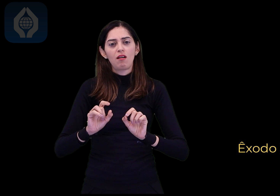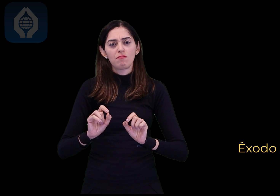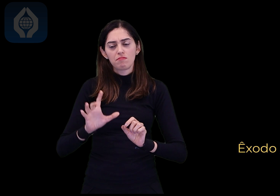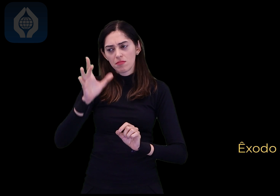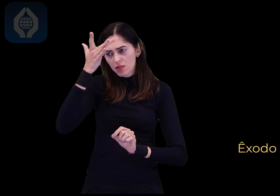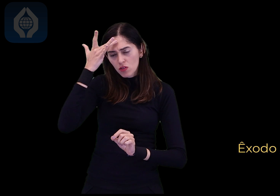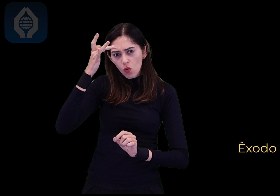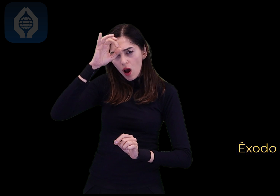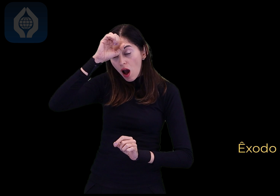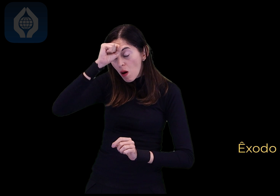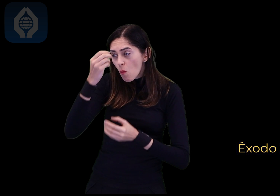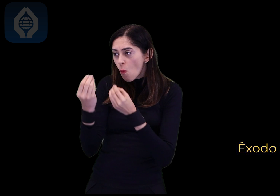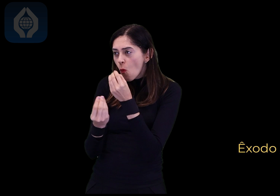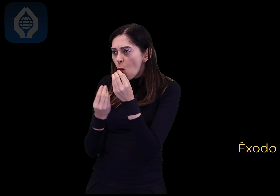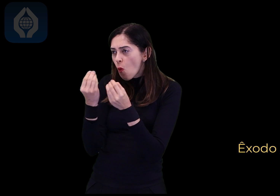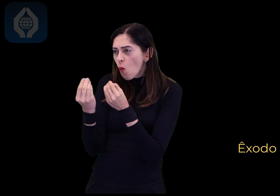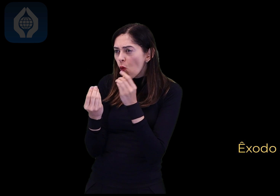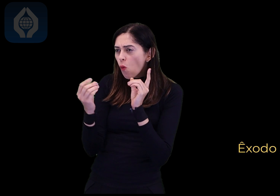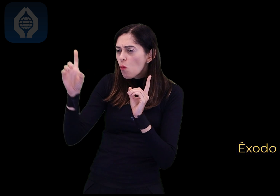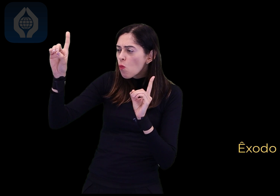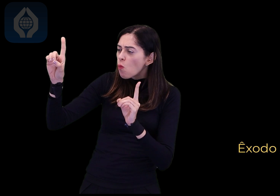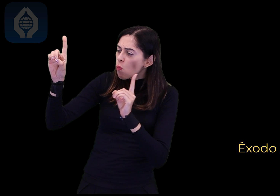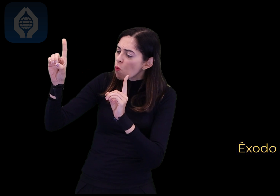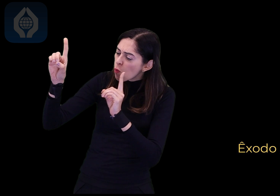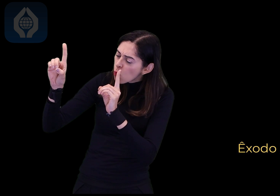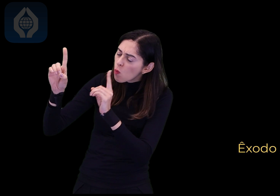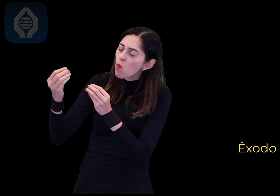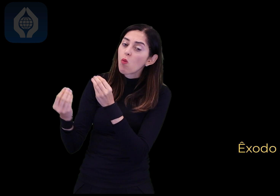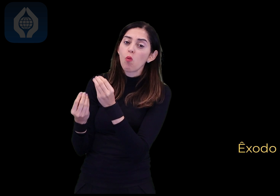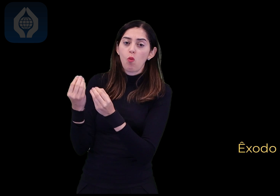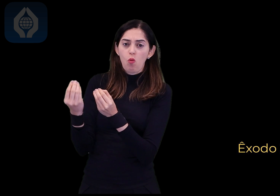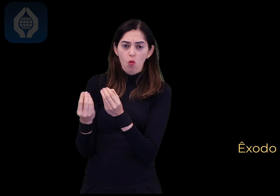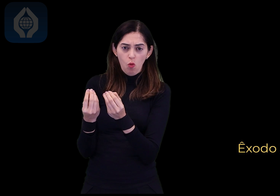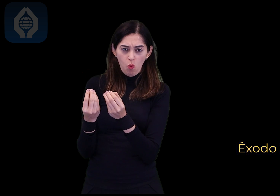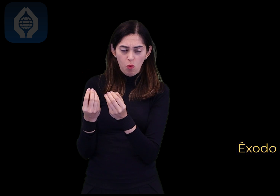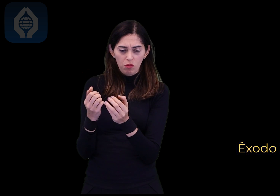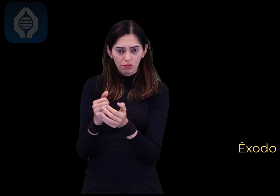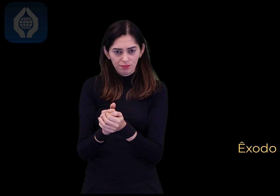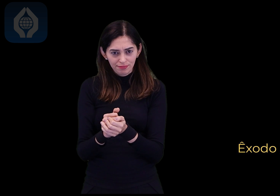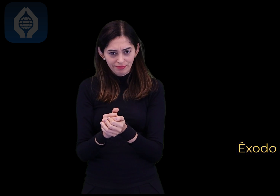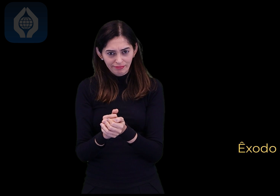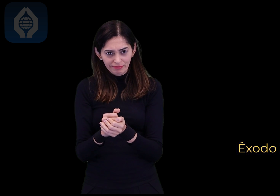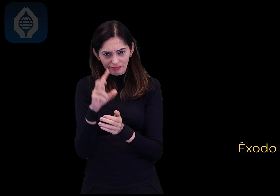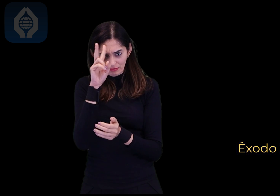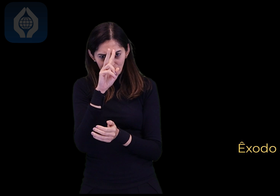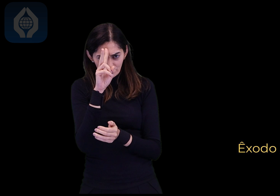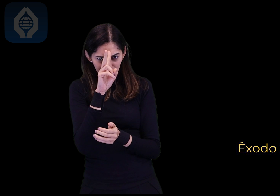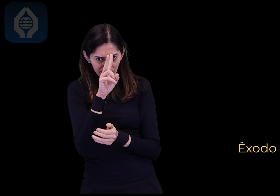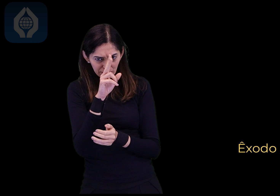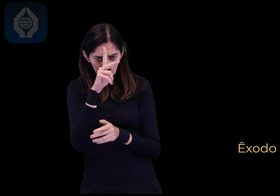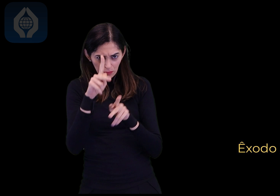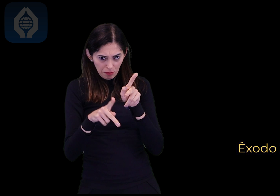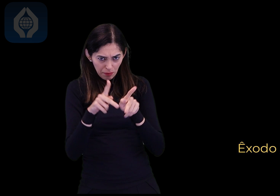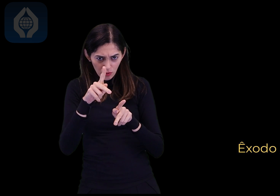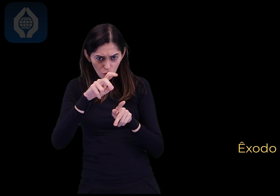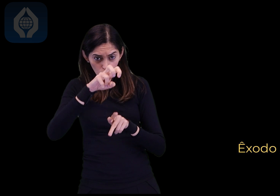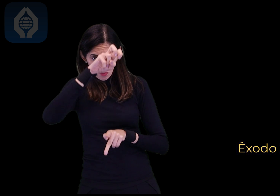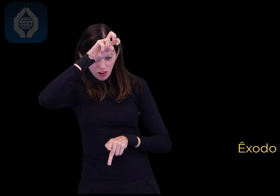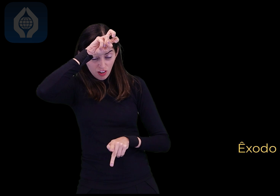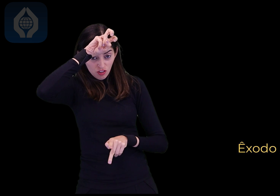aprender como se aproximar de Deus. Você se lembra que os egípcios deram muitas coisas aos israelitas na noite em que